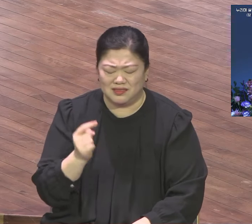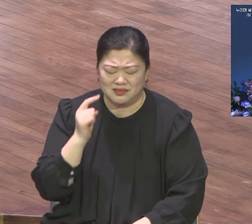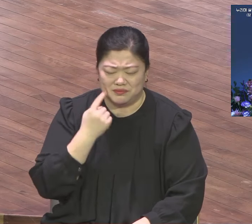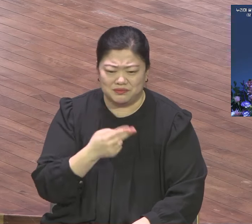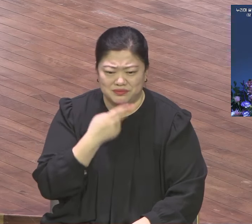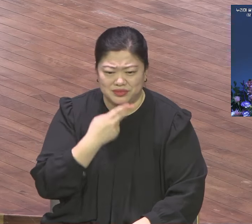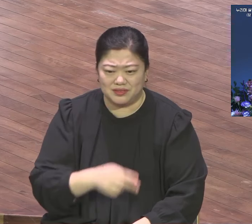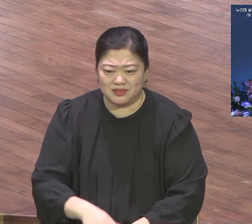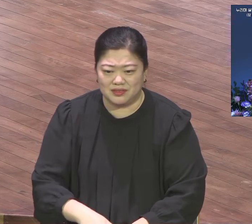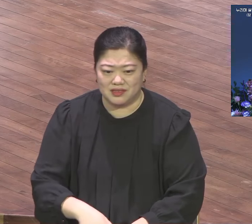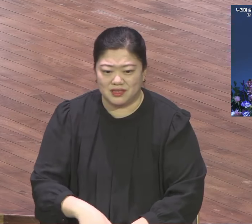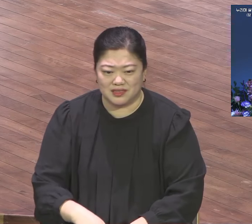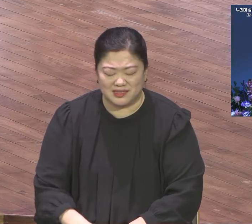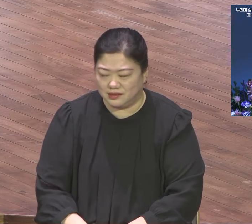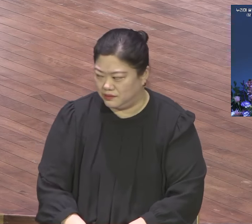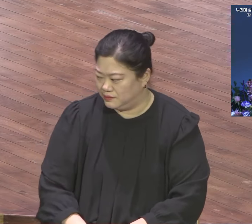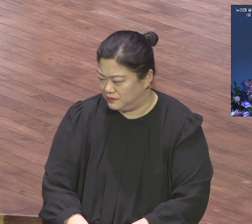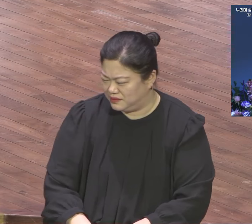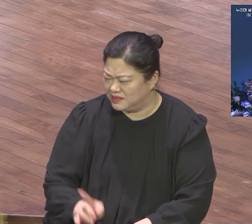멍하게 쳐다보지 말고.